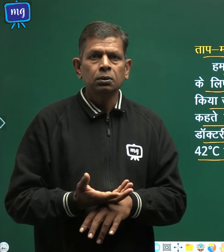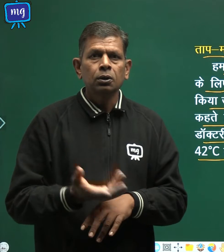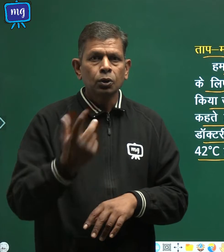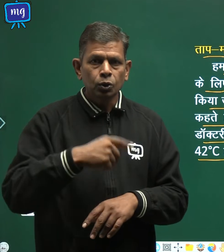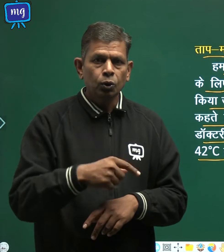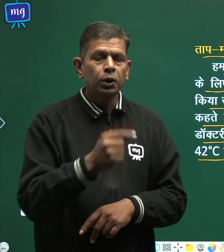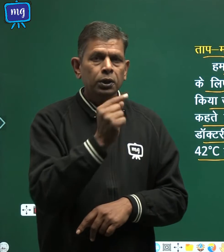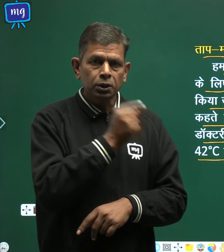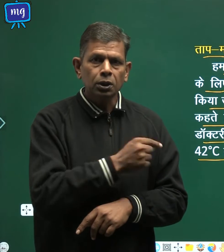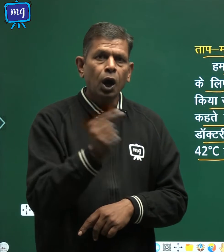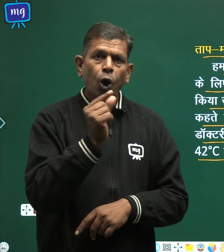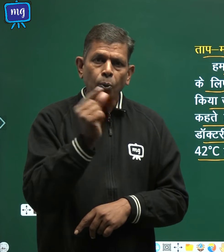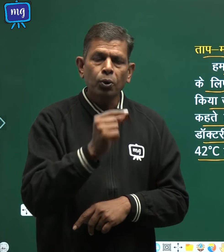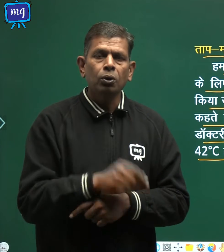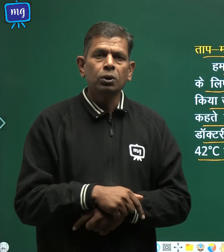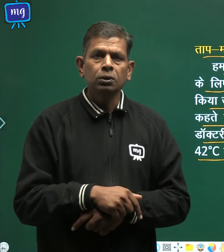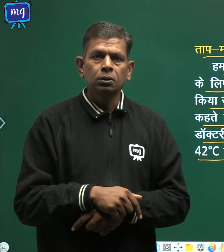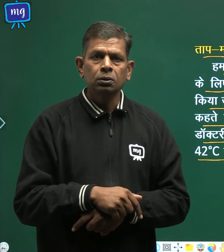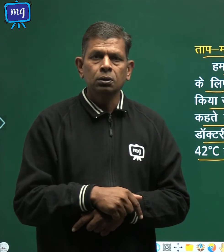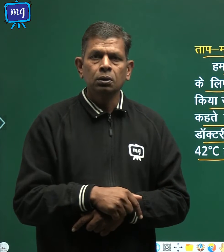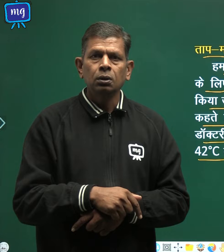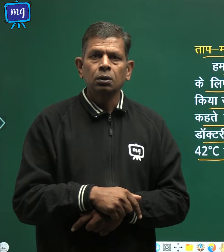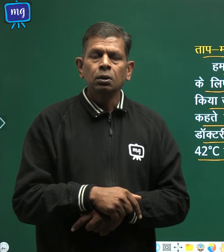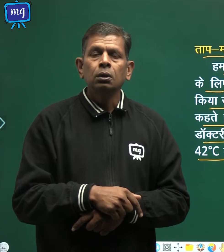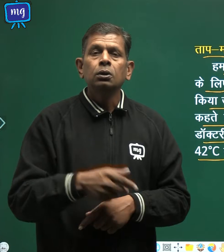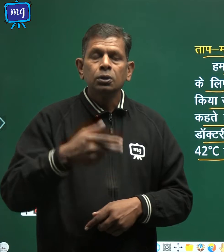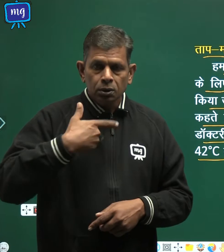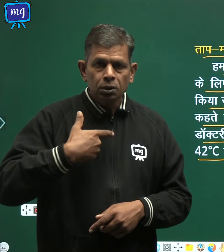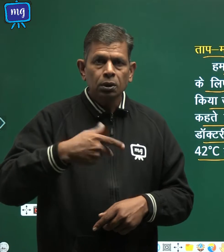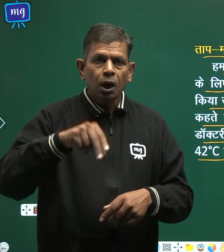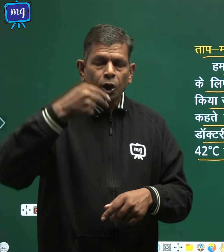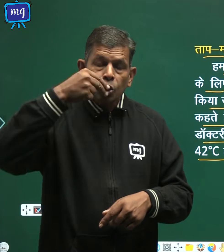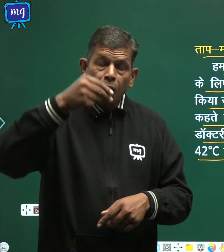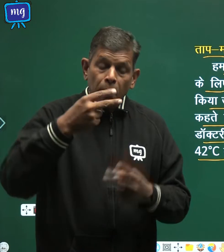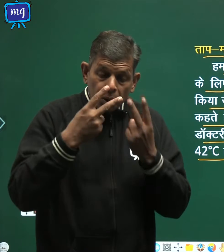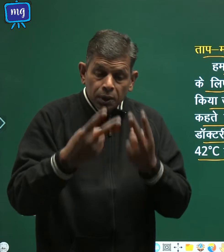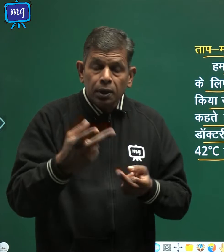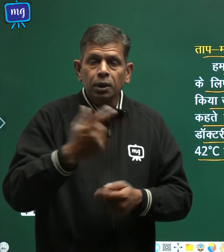तो इसका उपयोग ताप देखने के लिए करते हैं।